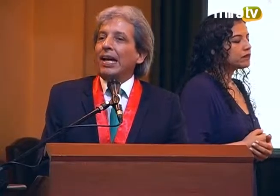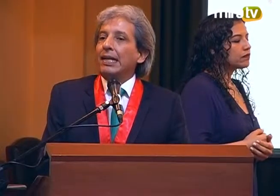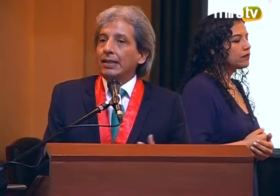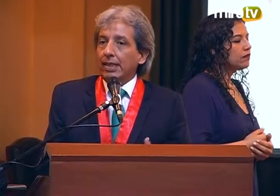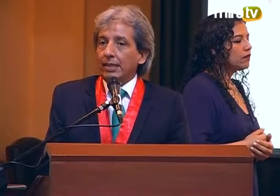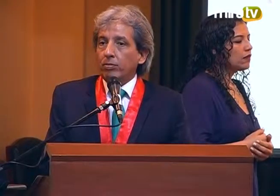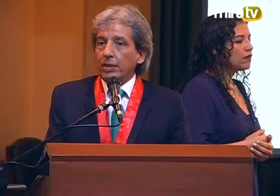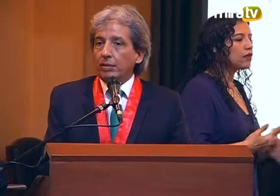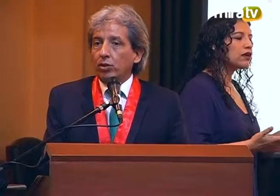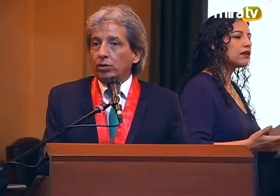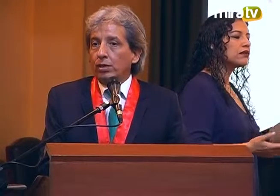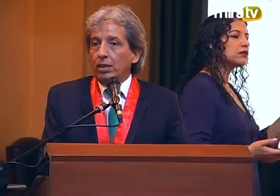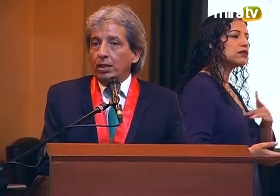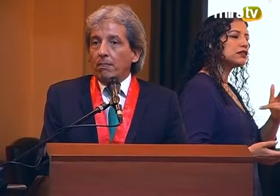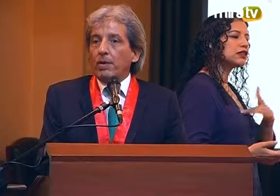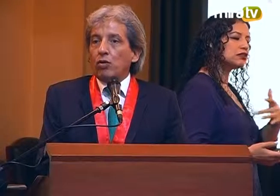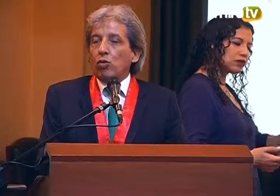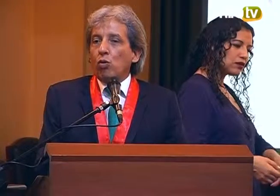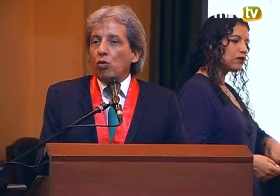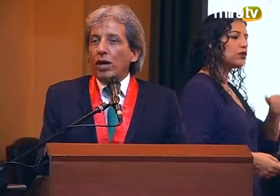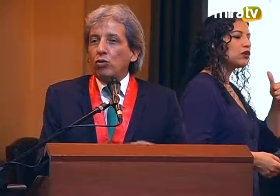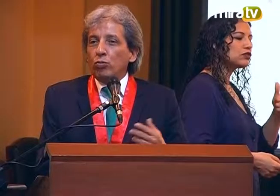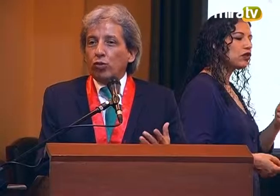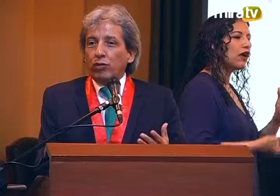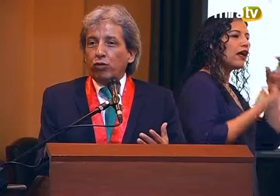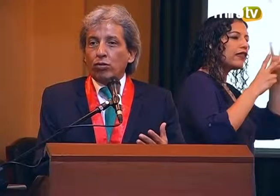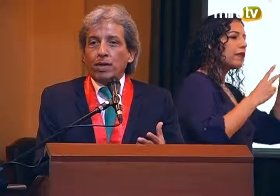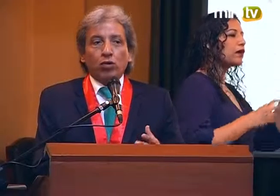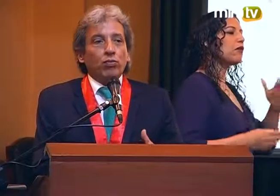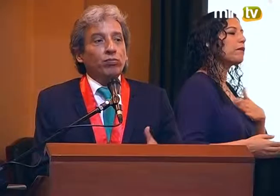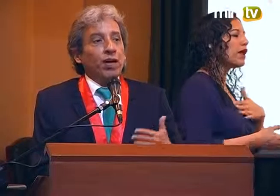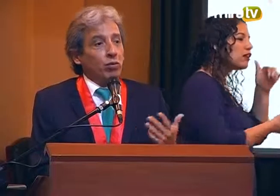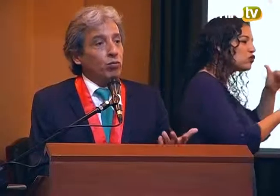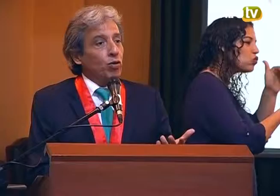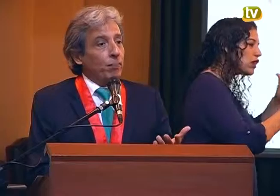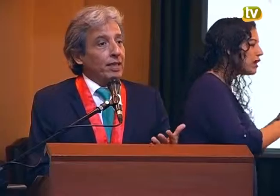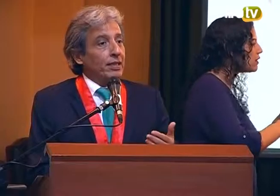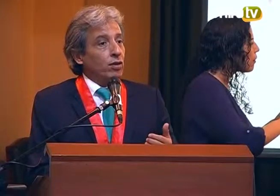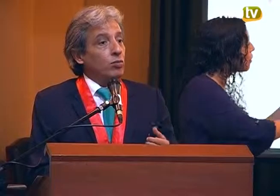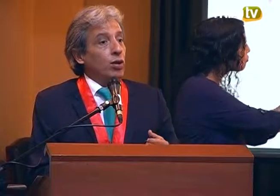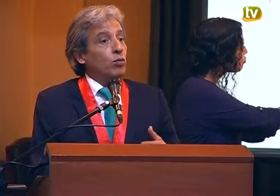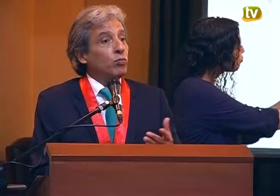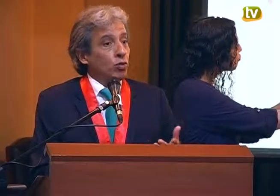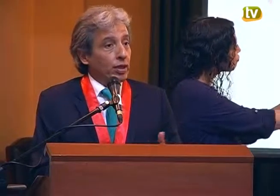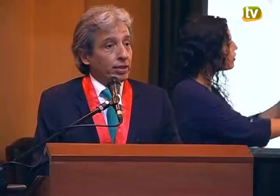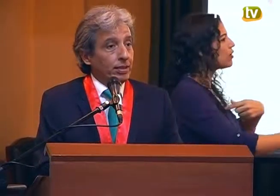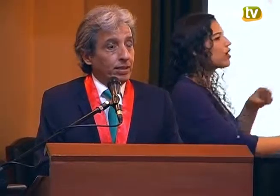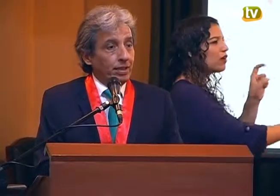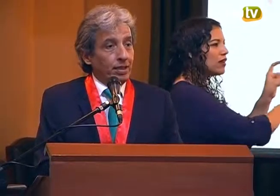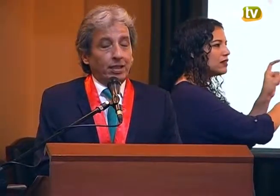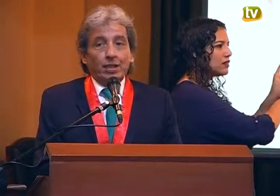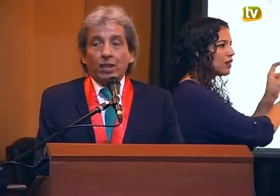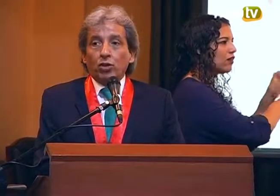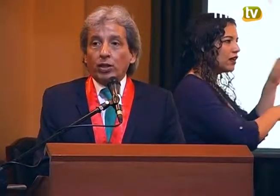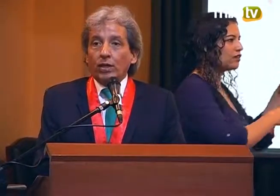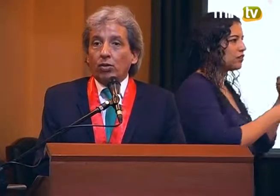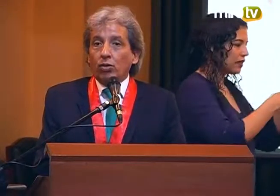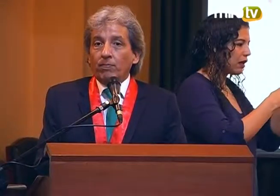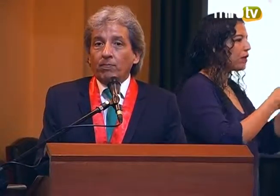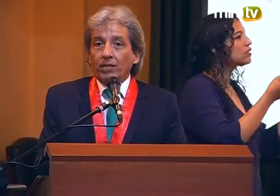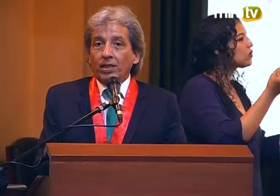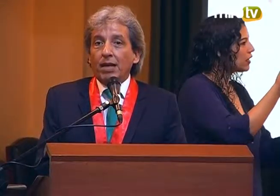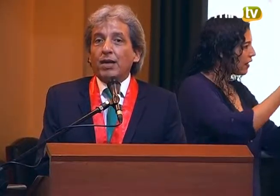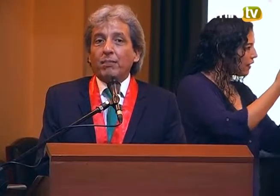es de una gran satisfacción, ver cómo un alumno se forma, cómo un alumno aprende y cómo un alumno crece. Yo